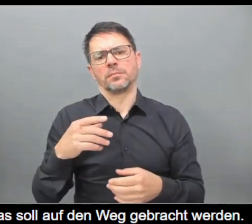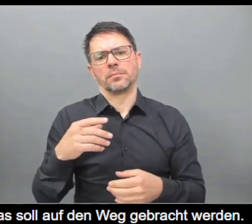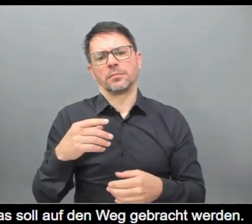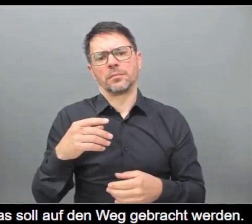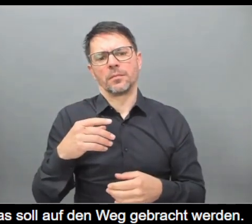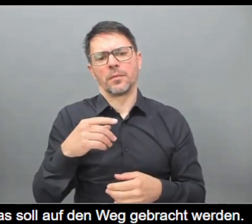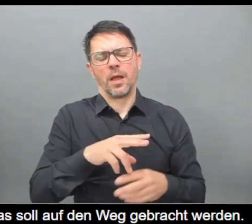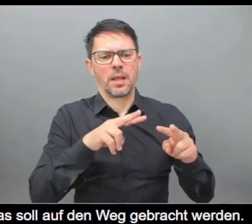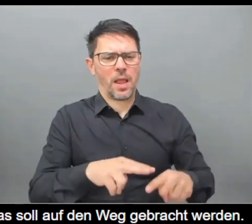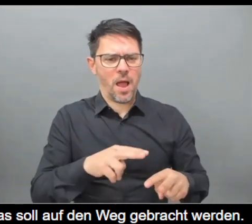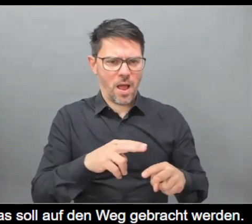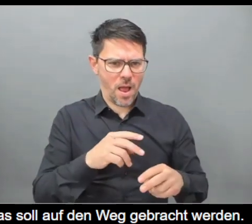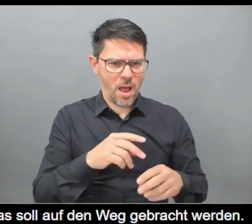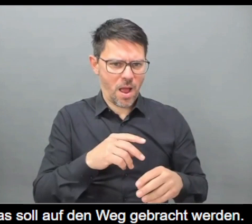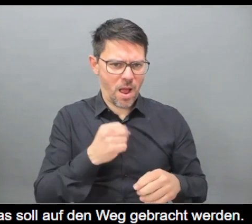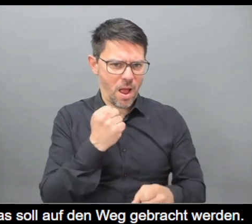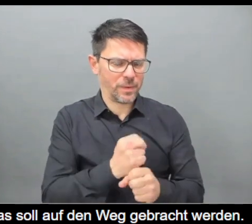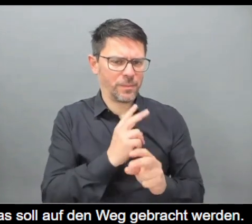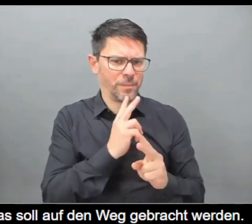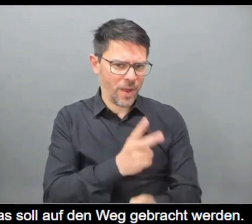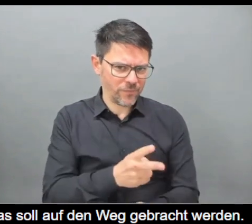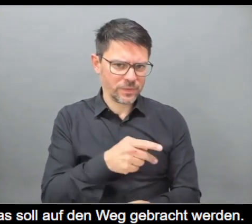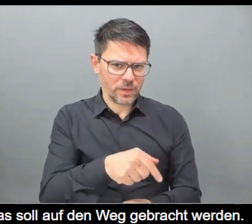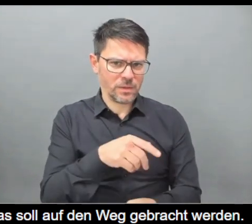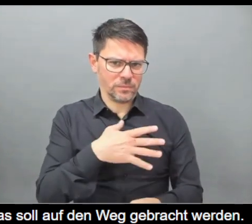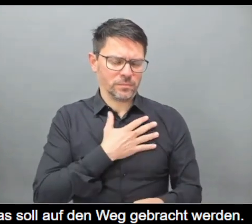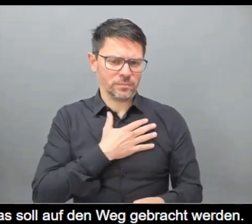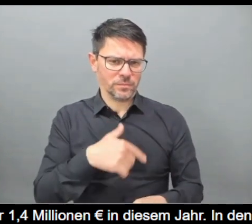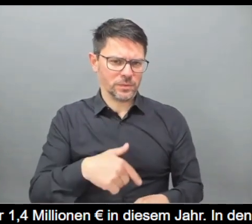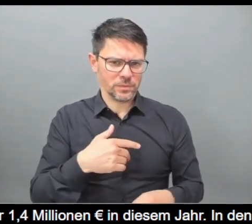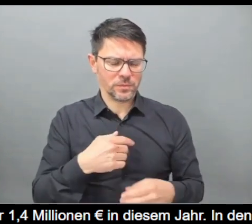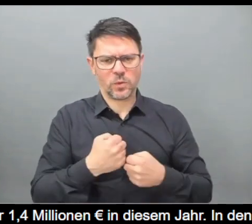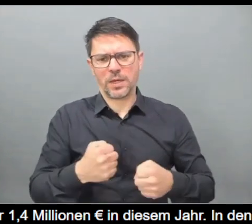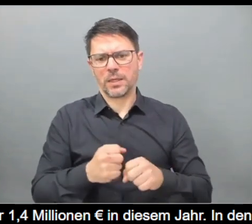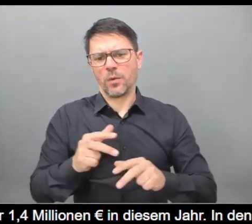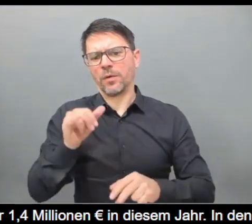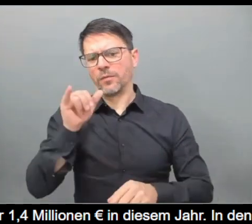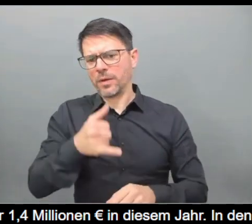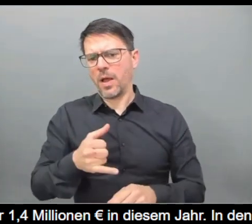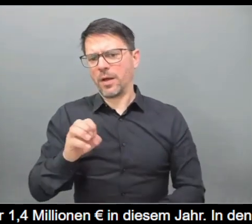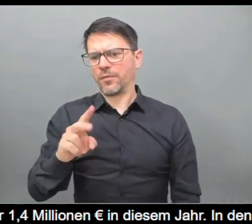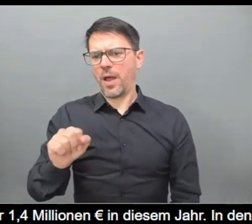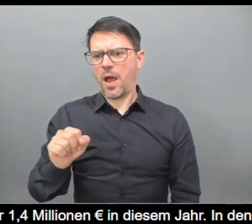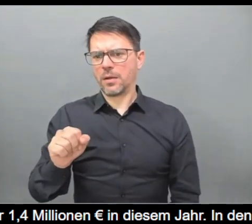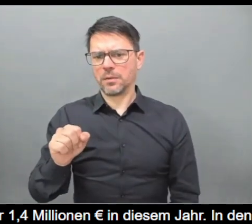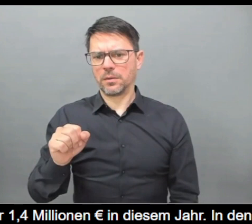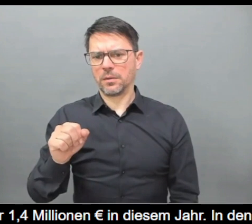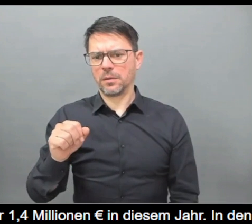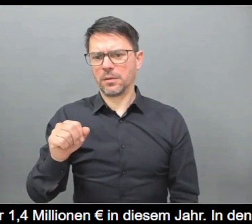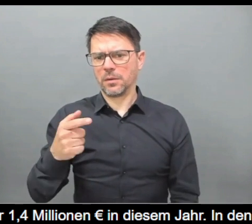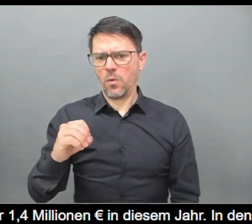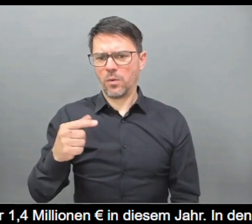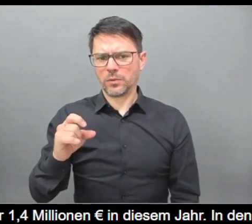Berlin, was jedes Mal in Berlin stattfindet, weil dort dann auch der Sicherheitsreport der MSC